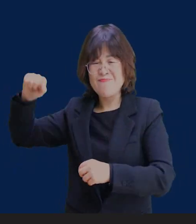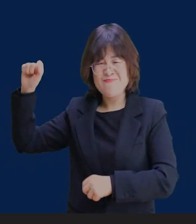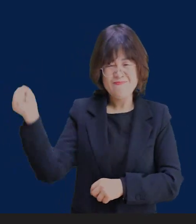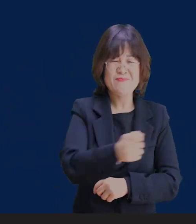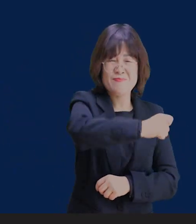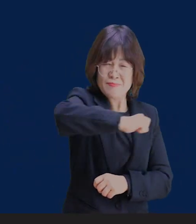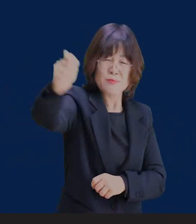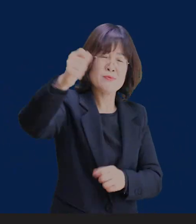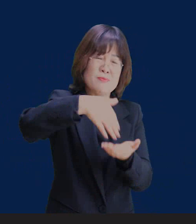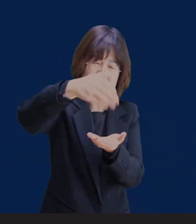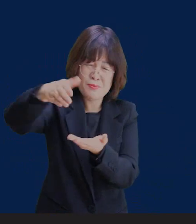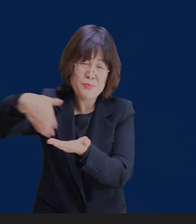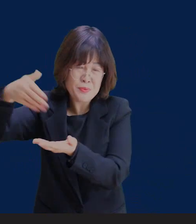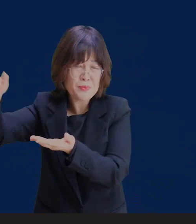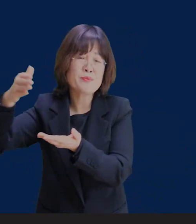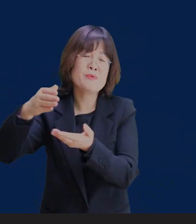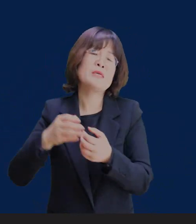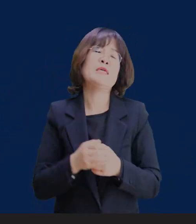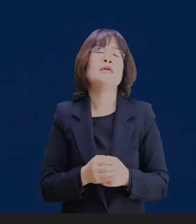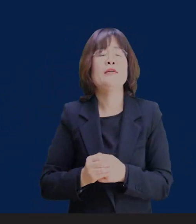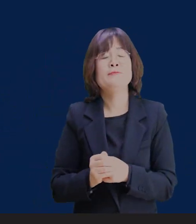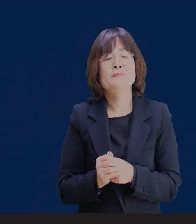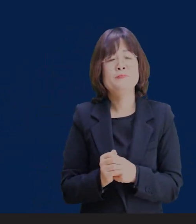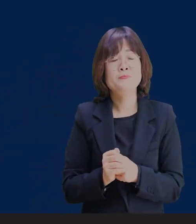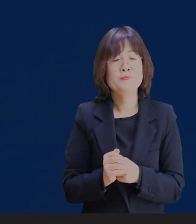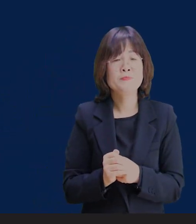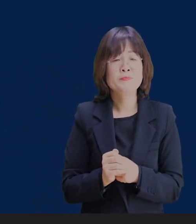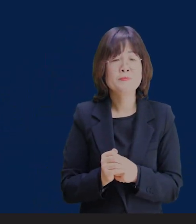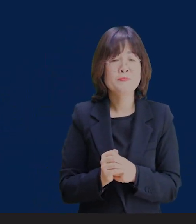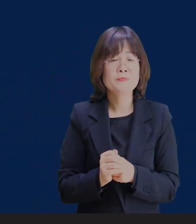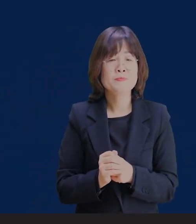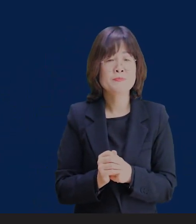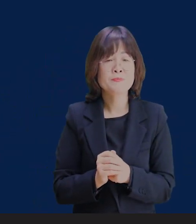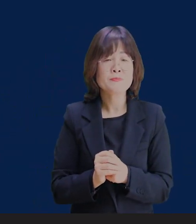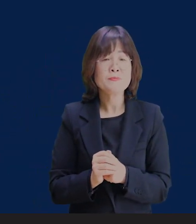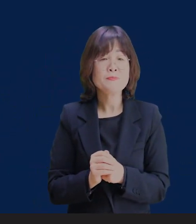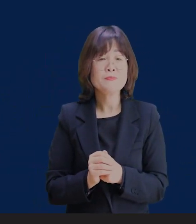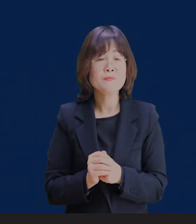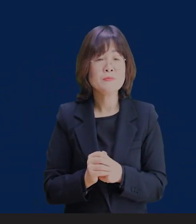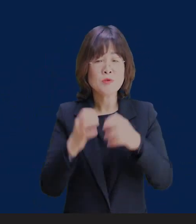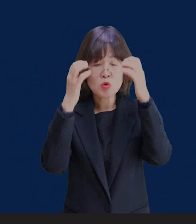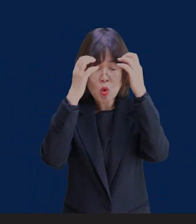상을 엎어버리시고 그 모든 상인들을 쫓아내 버리신 겁니다.